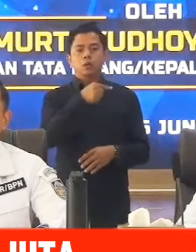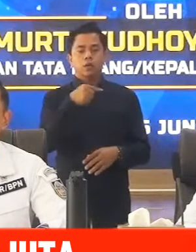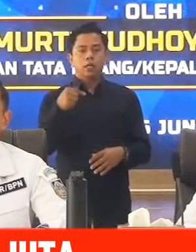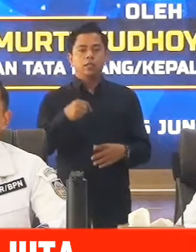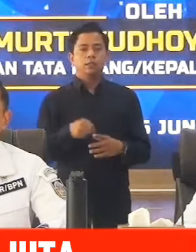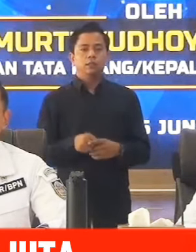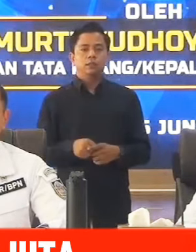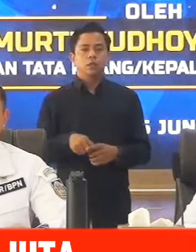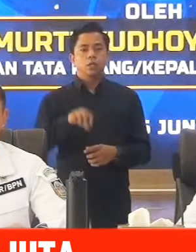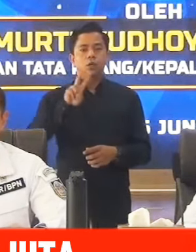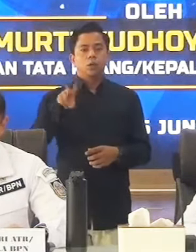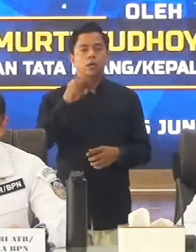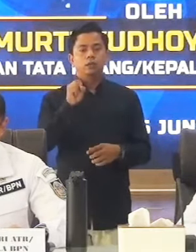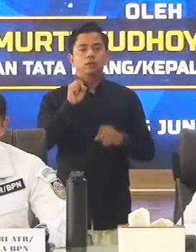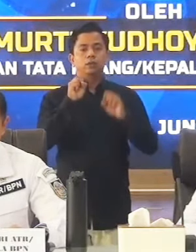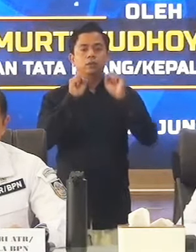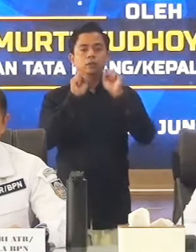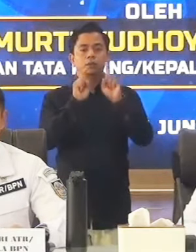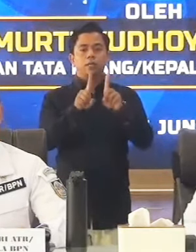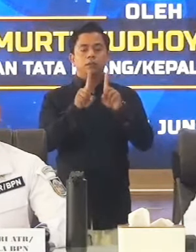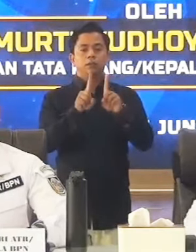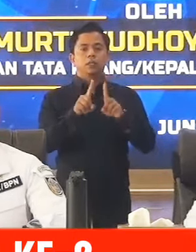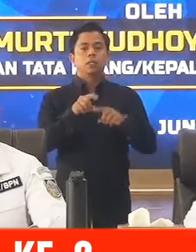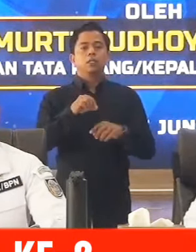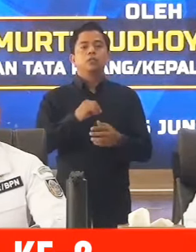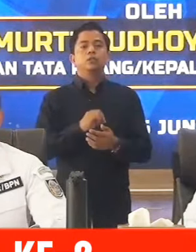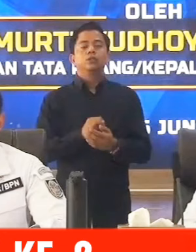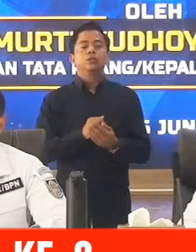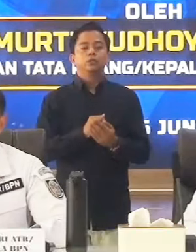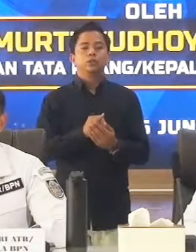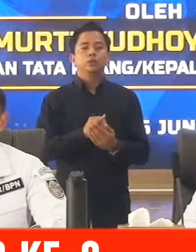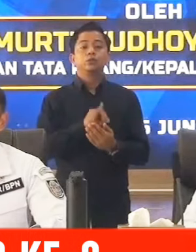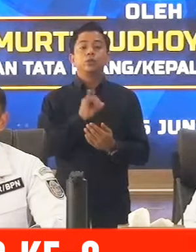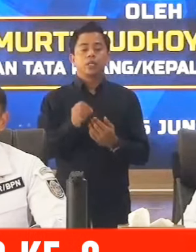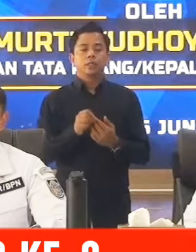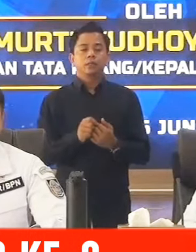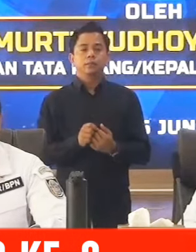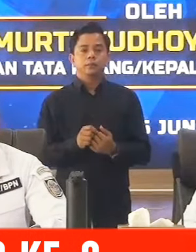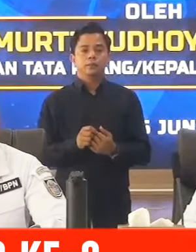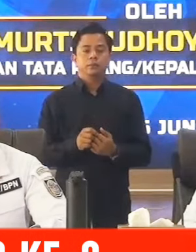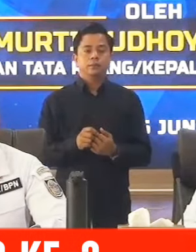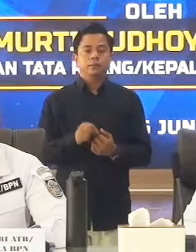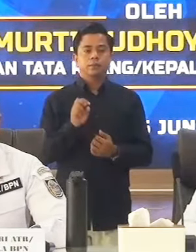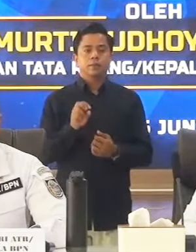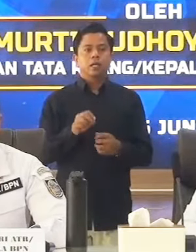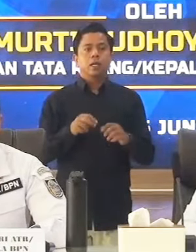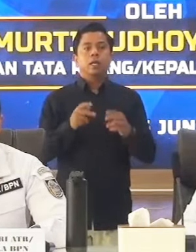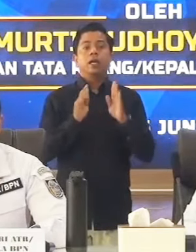211 juta rupiah. Itu kasus yang kedua. Dan kasus yang ketiga,